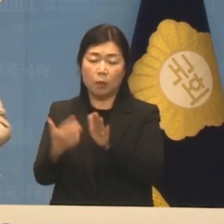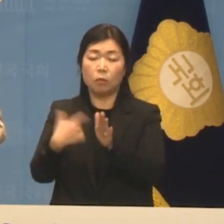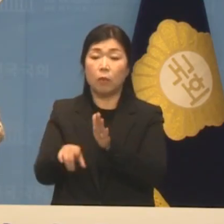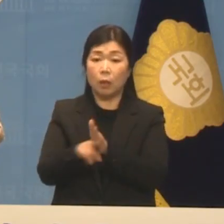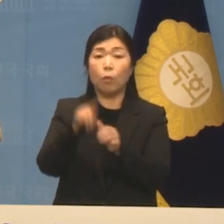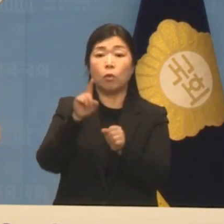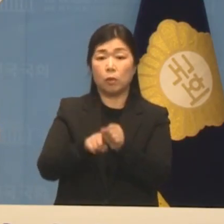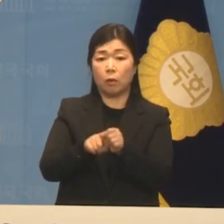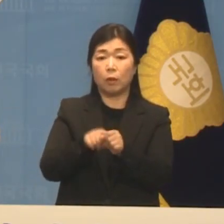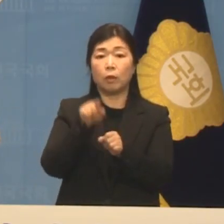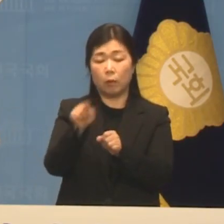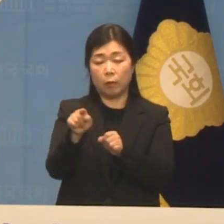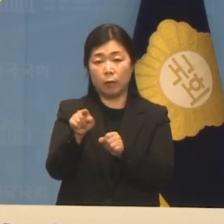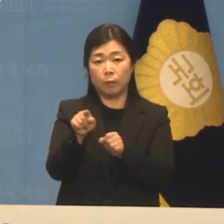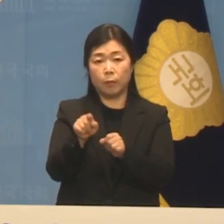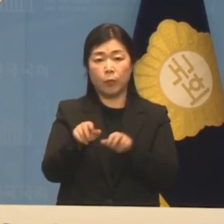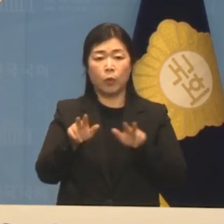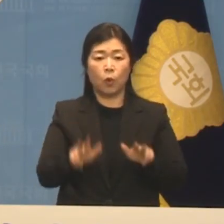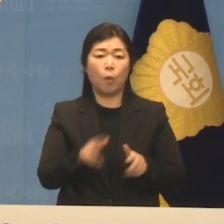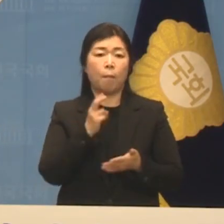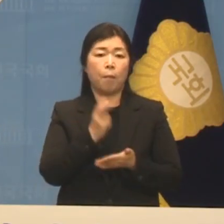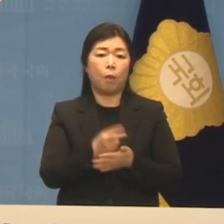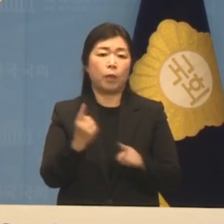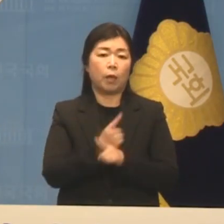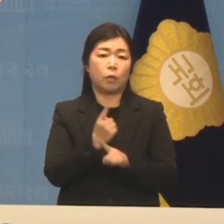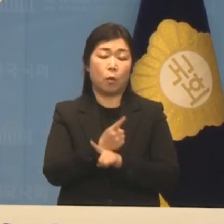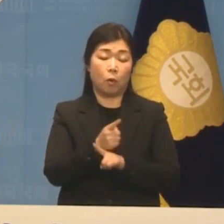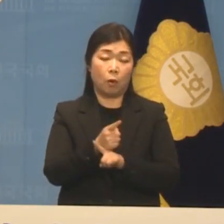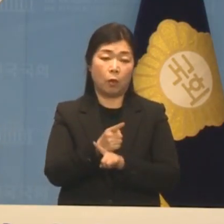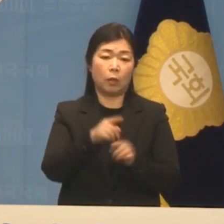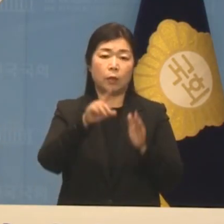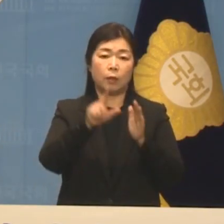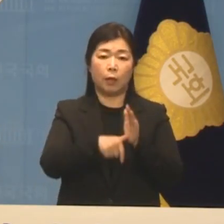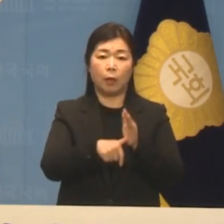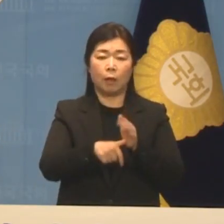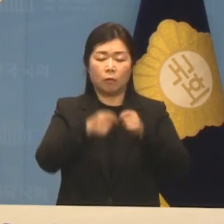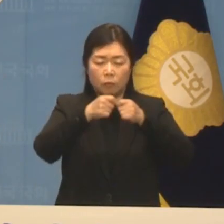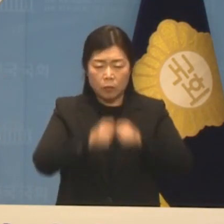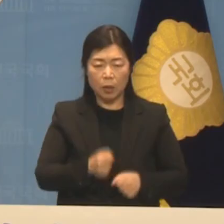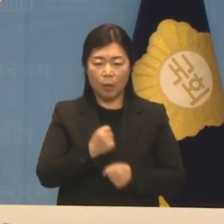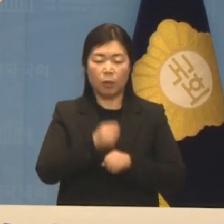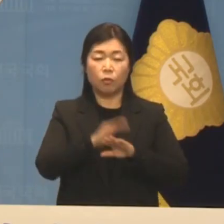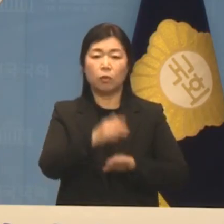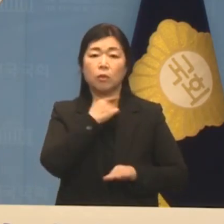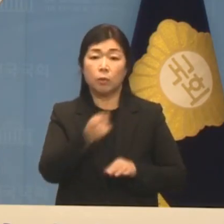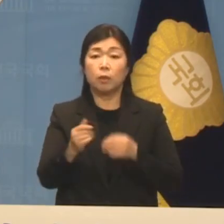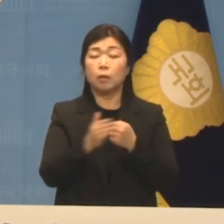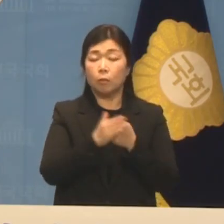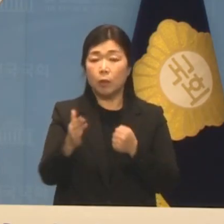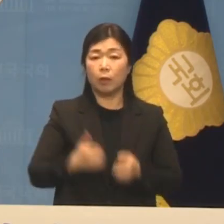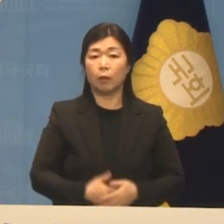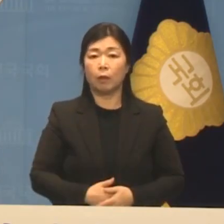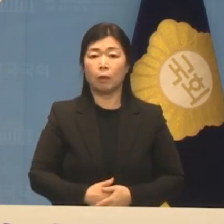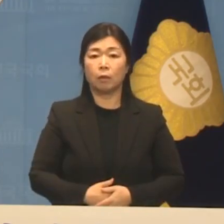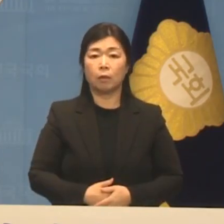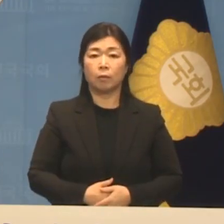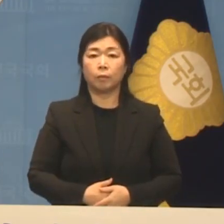것임을 이번 법 개정을 통해서 구체화하려는 것이니